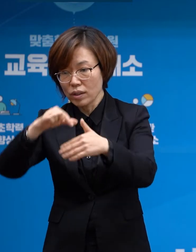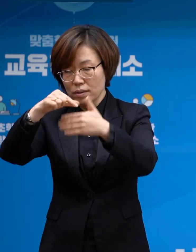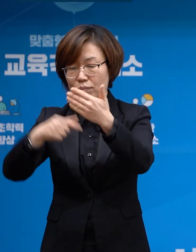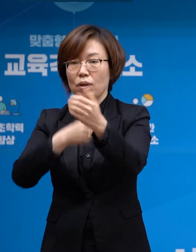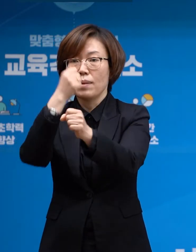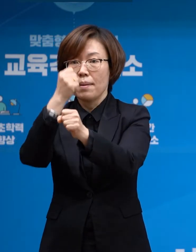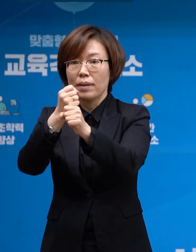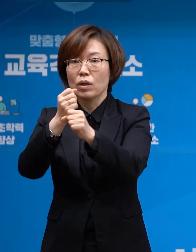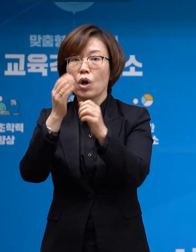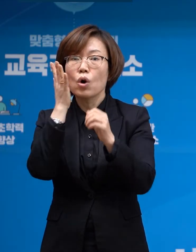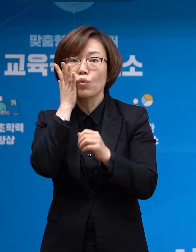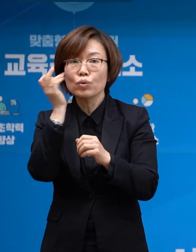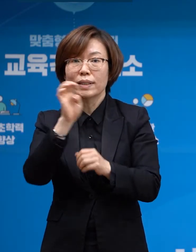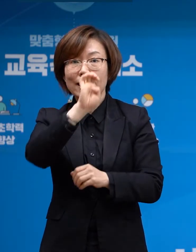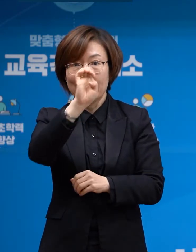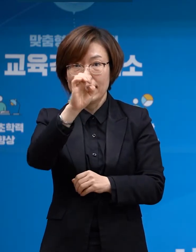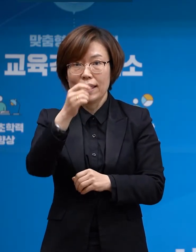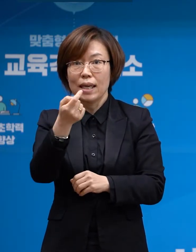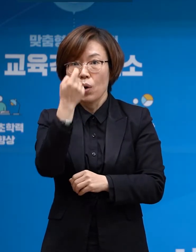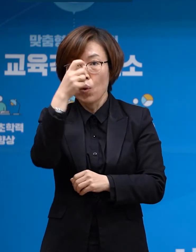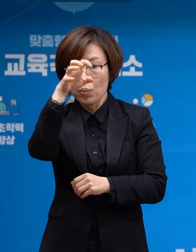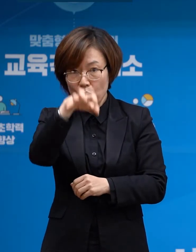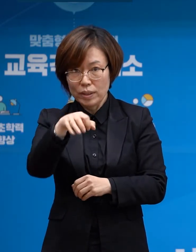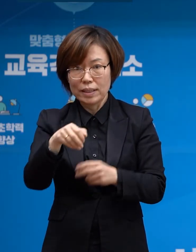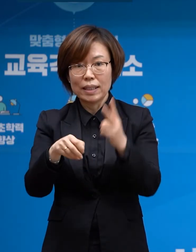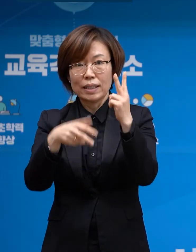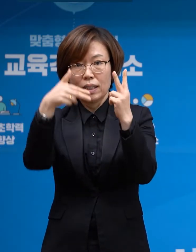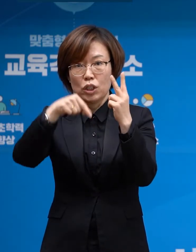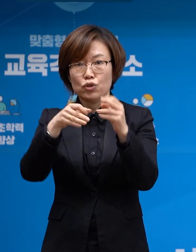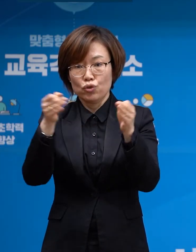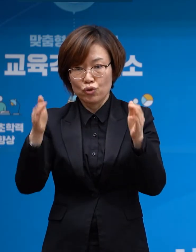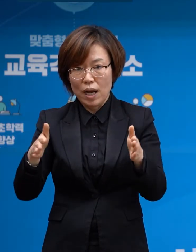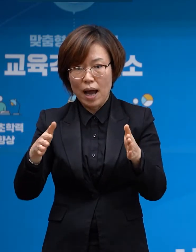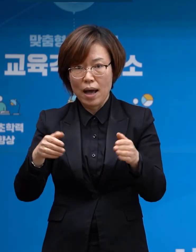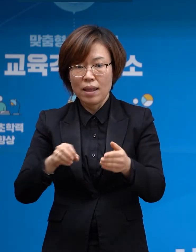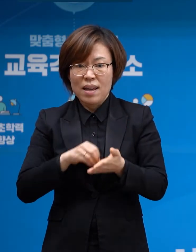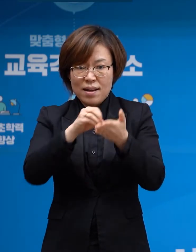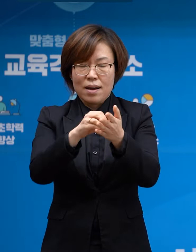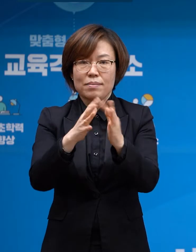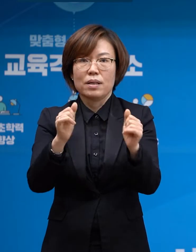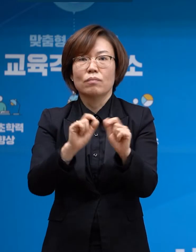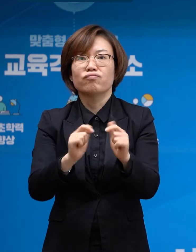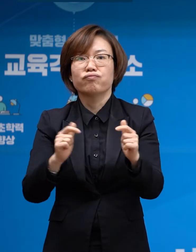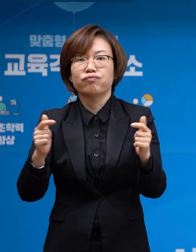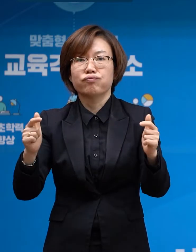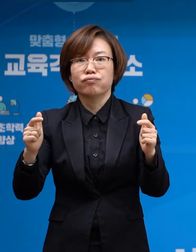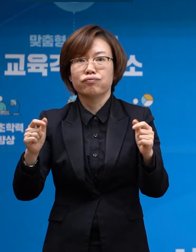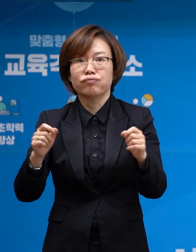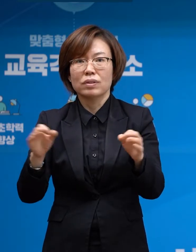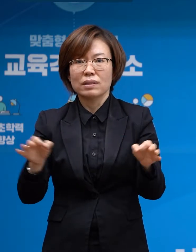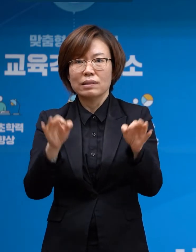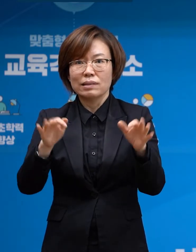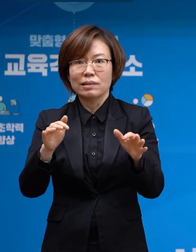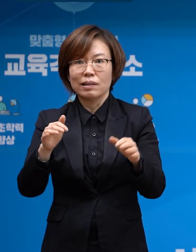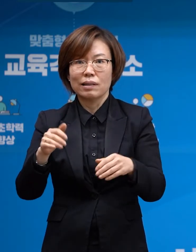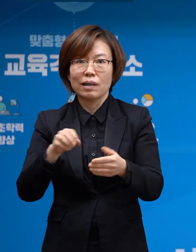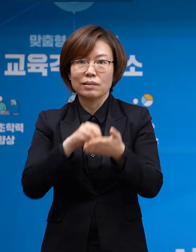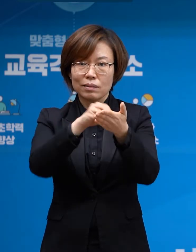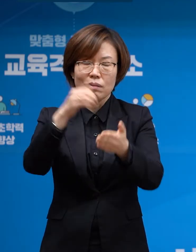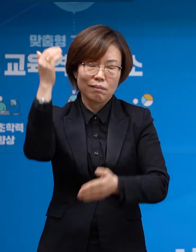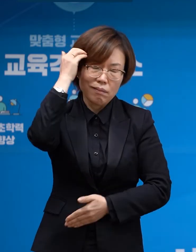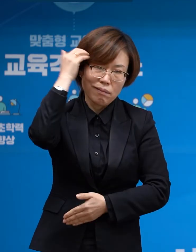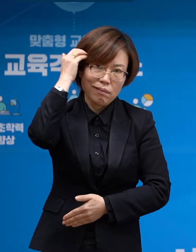있는 울산 e학습터는 지난 2주간 가입자가 급증하여 일시적인 접속 장애로